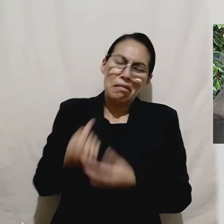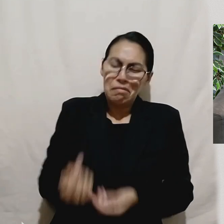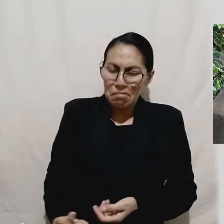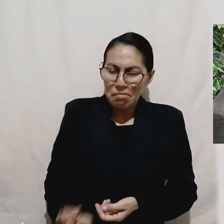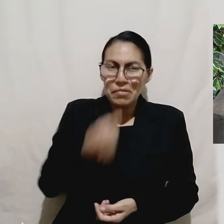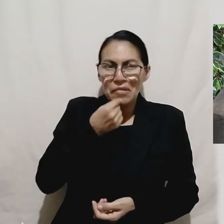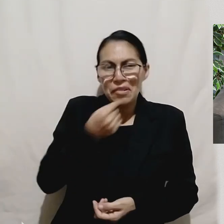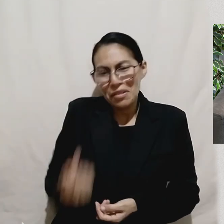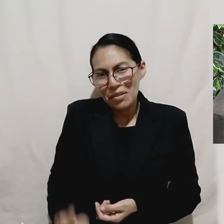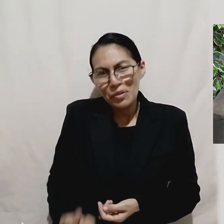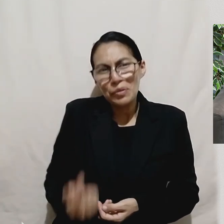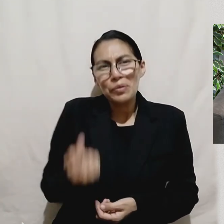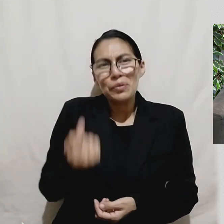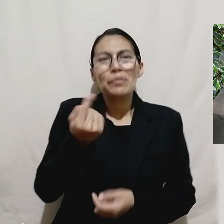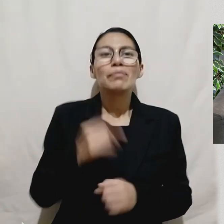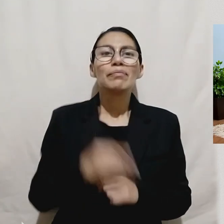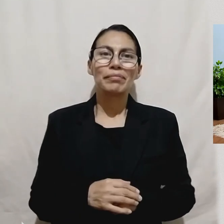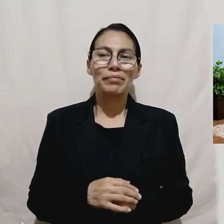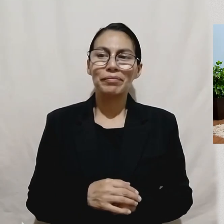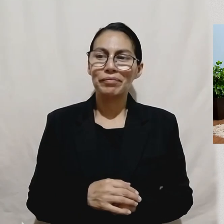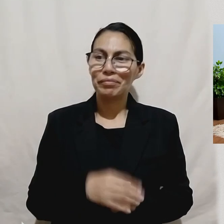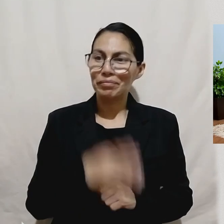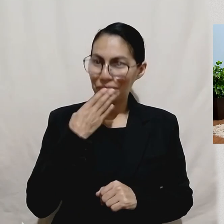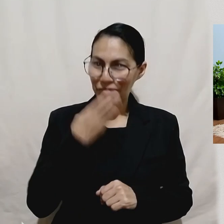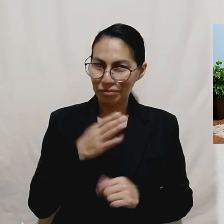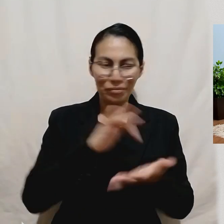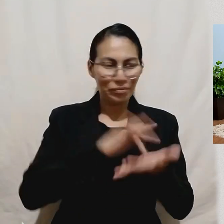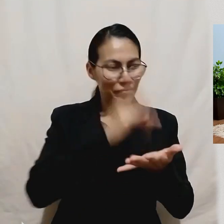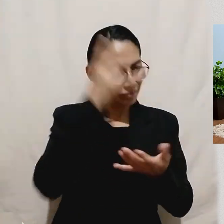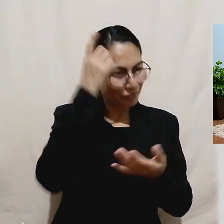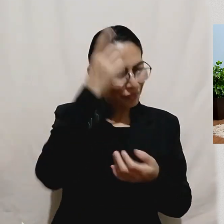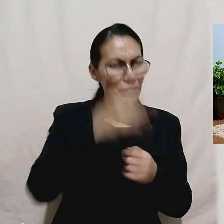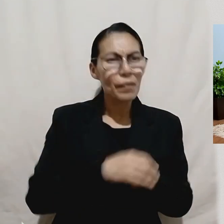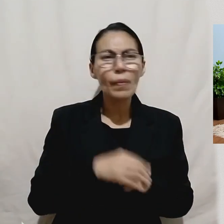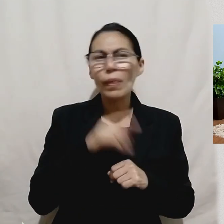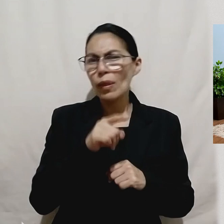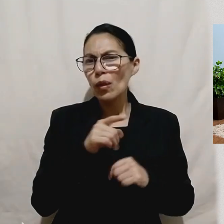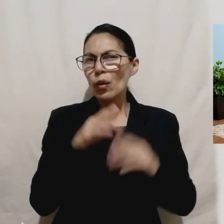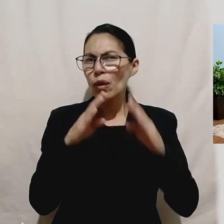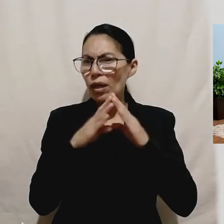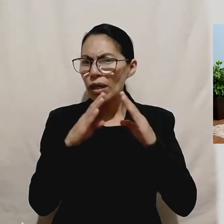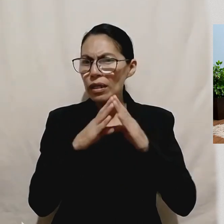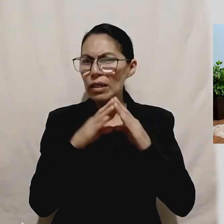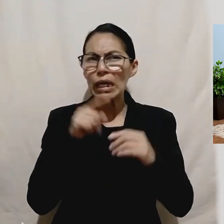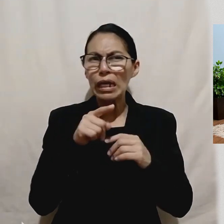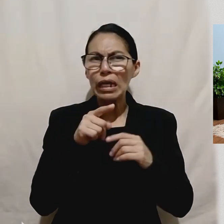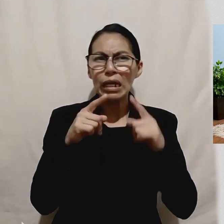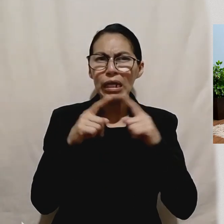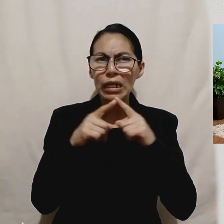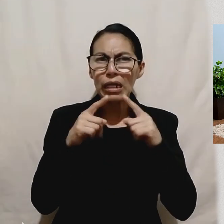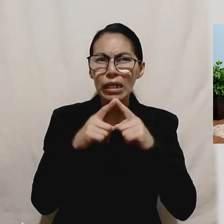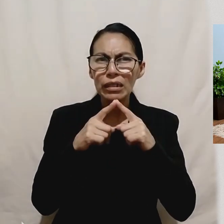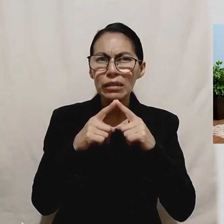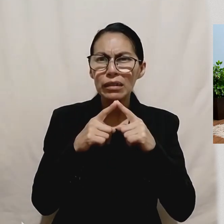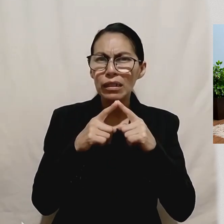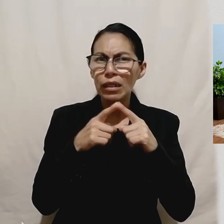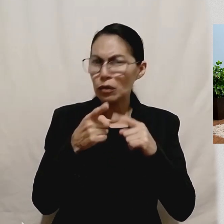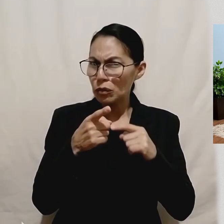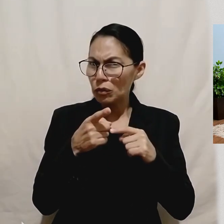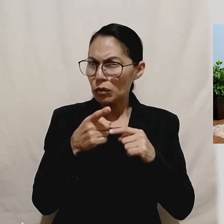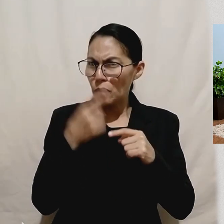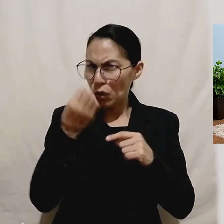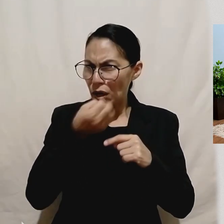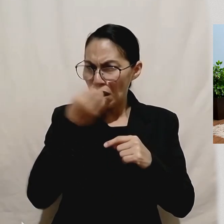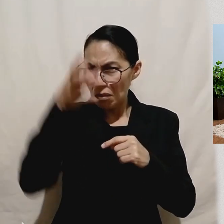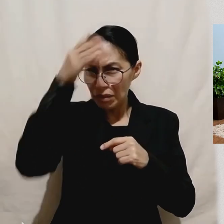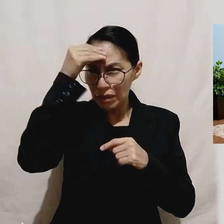bien pequeña gracias a Dios y allí en tu casa allí en la iglesia tú aprendiste a